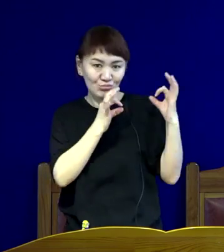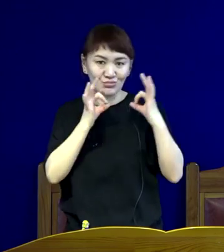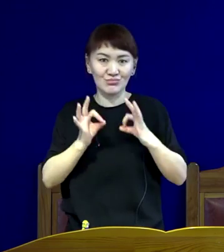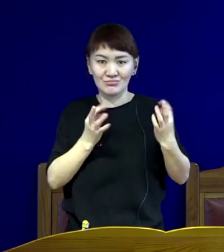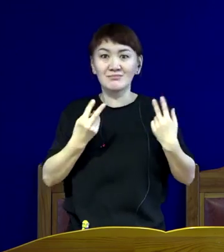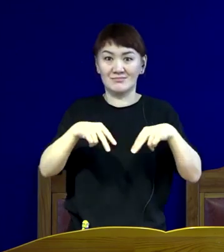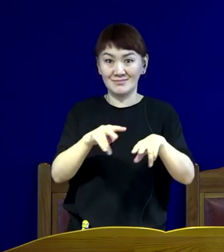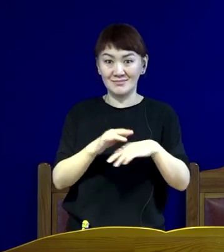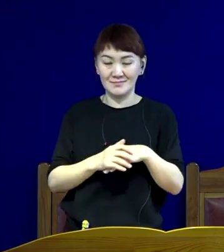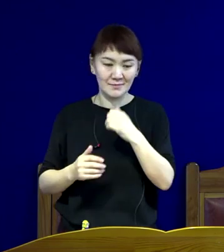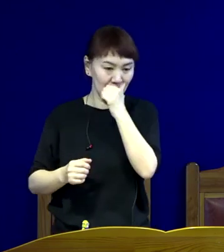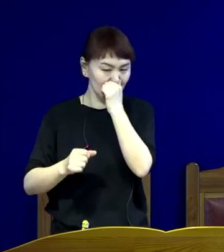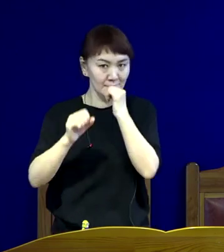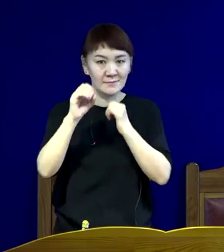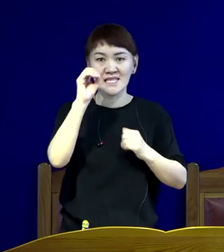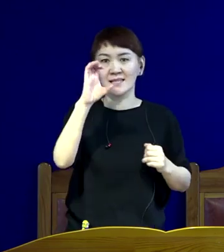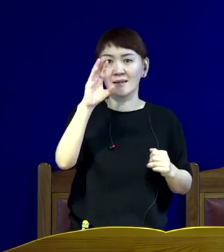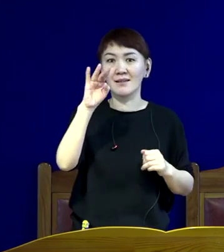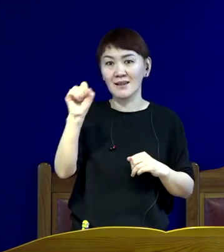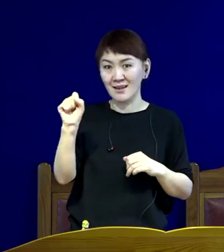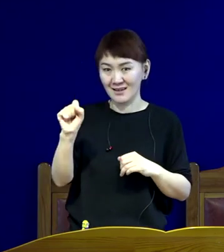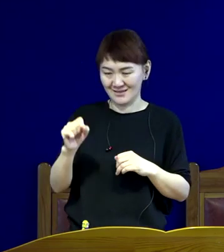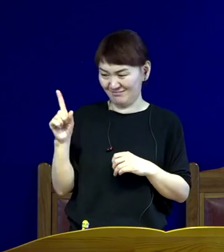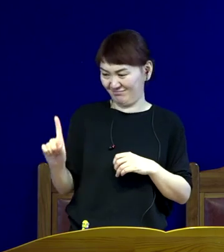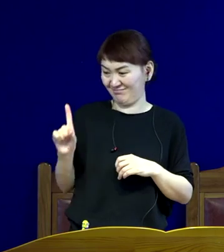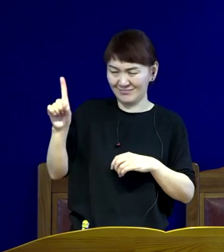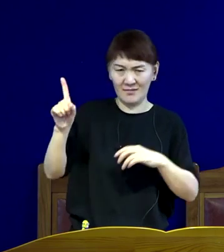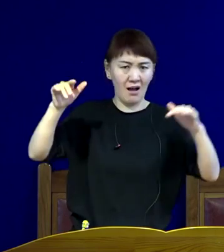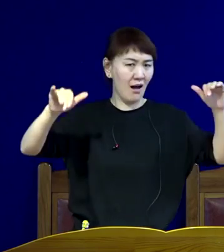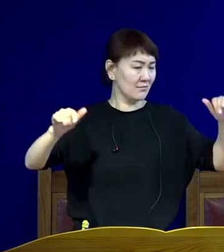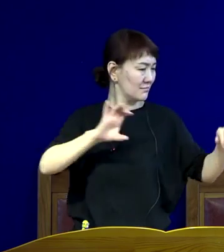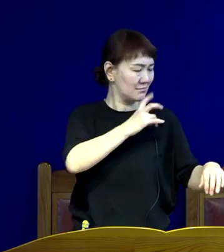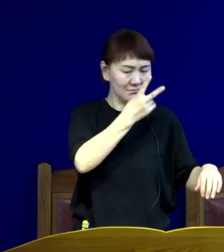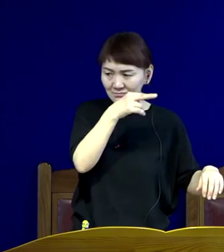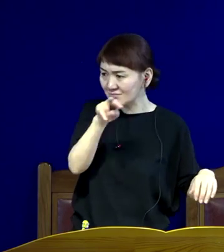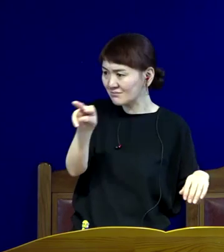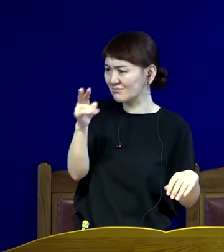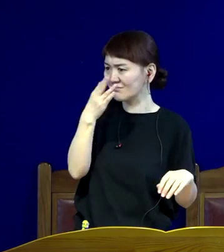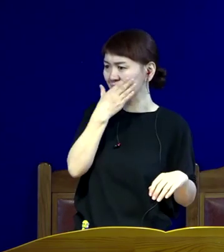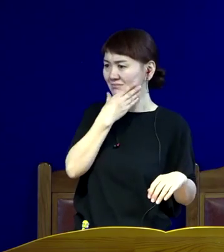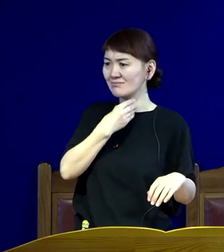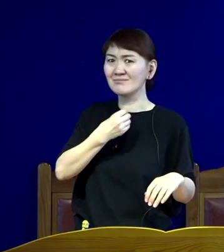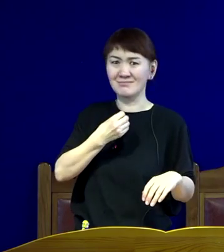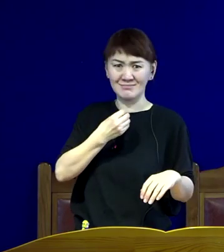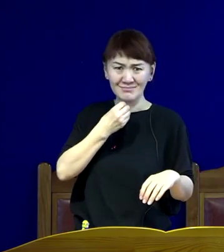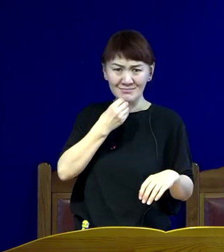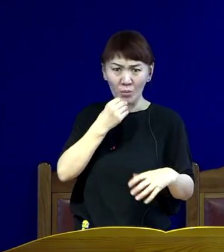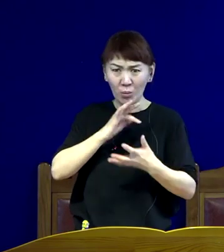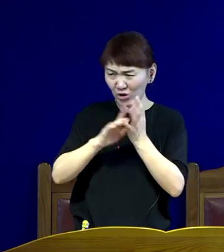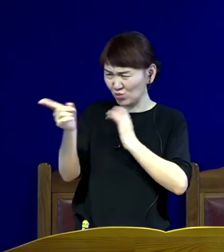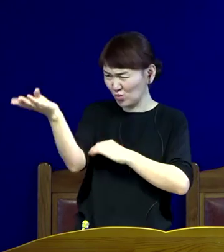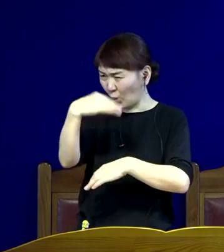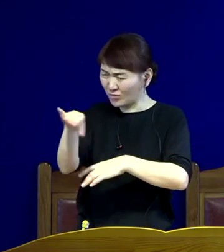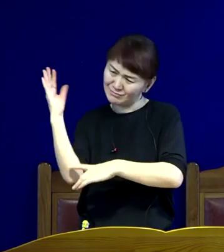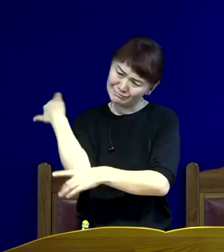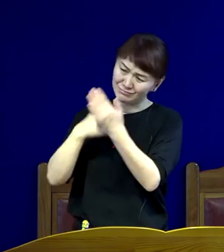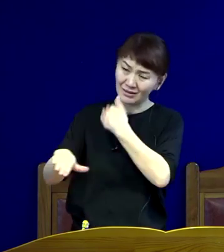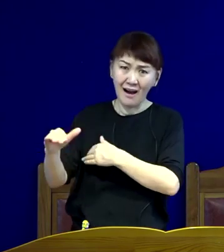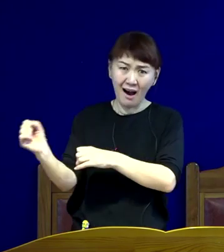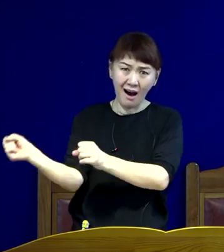Эстриг харсан хааны сэтгэл сайхан байсан шүү дээ. Шууд алах боломжтой байсан ч